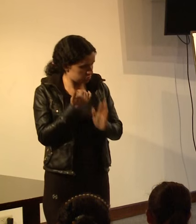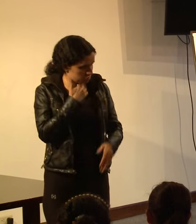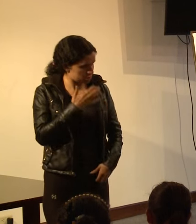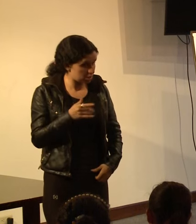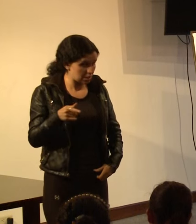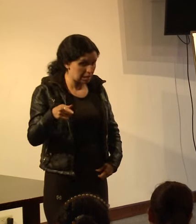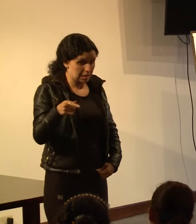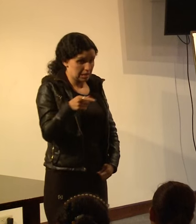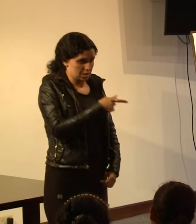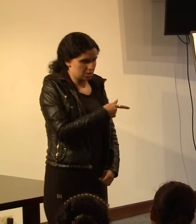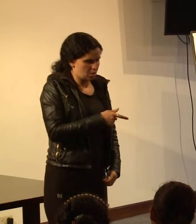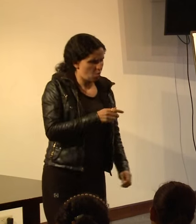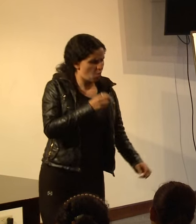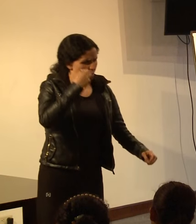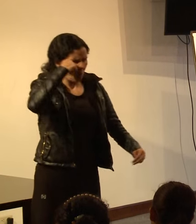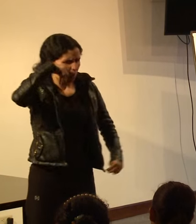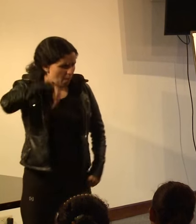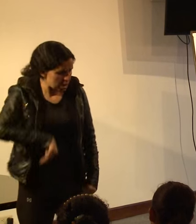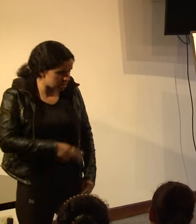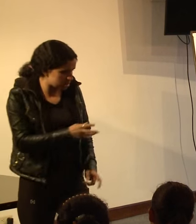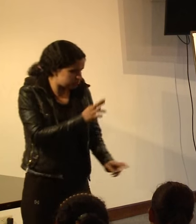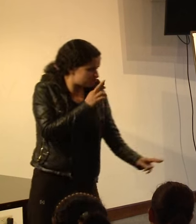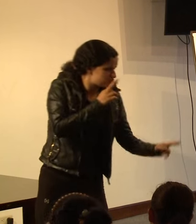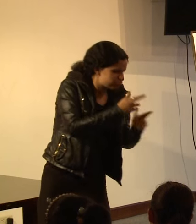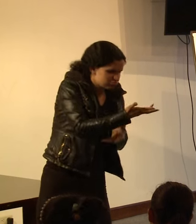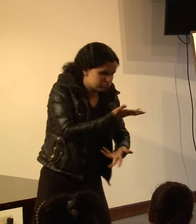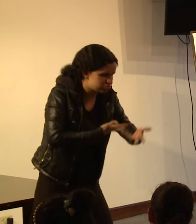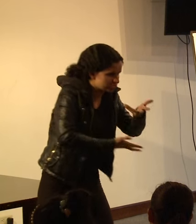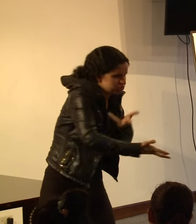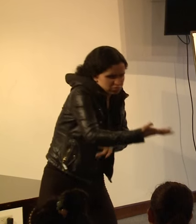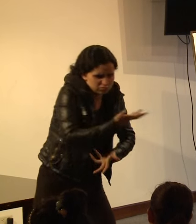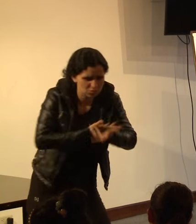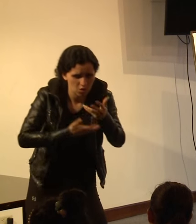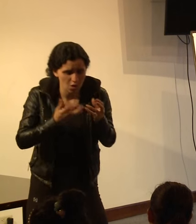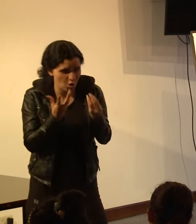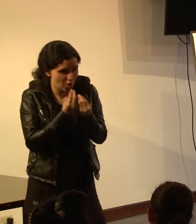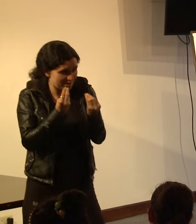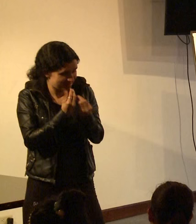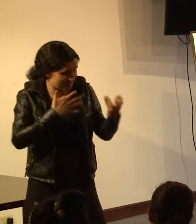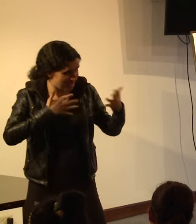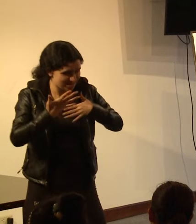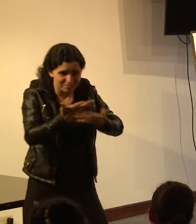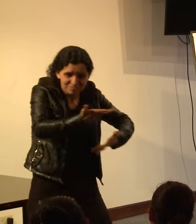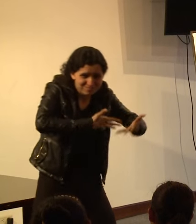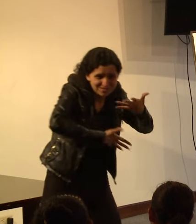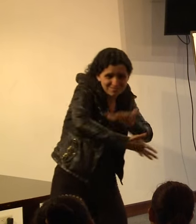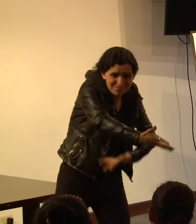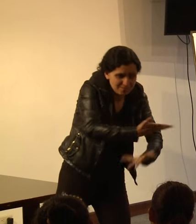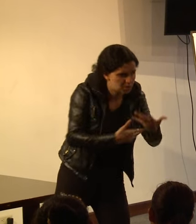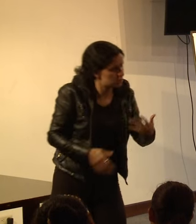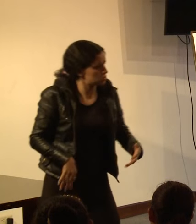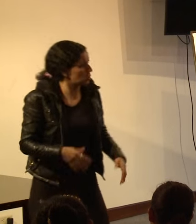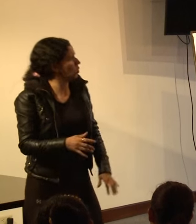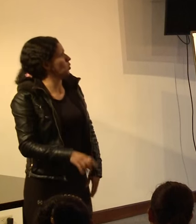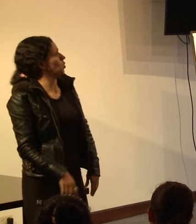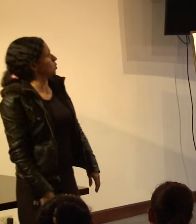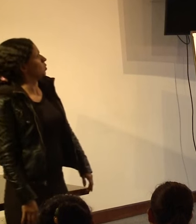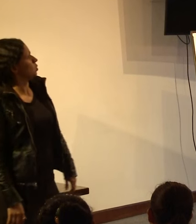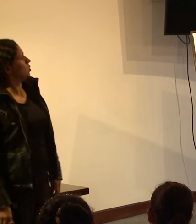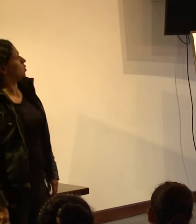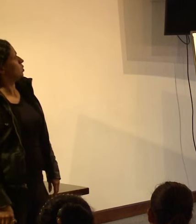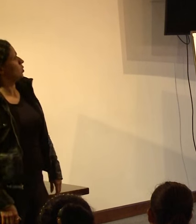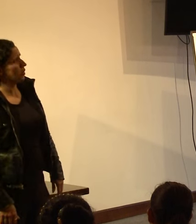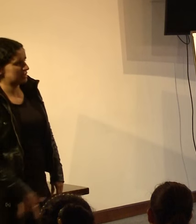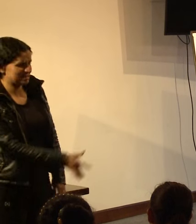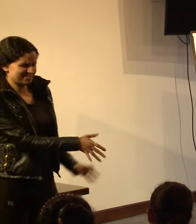ustedes se dan cuenta, las relaciones humanas que se generan entre los grupos de actores son súper... Uno no tiene ese vínculo ni con la